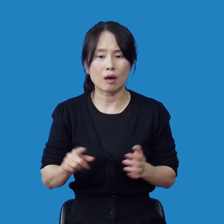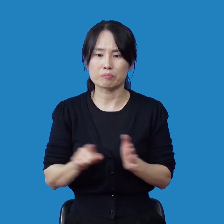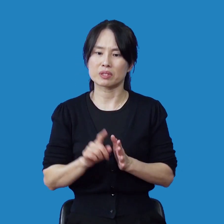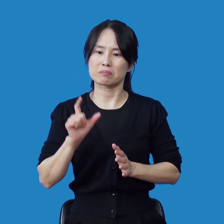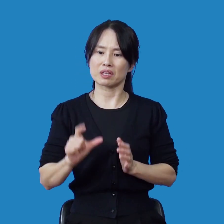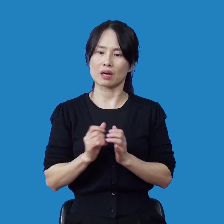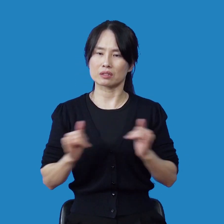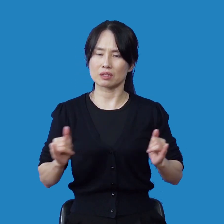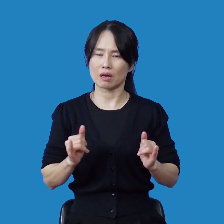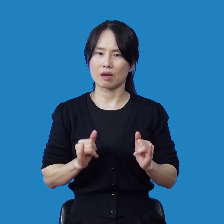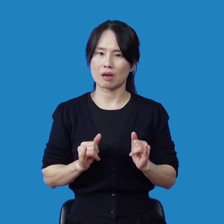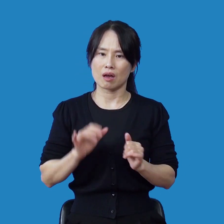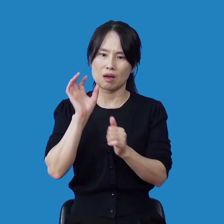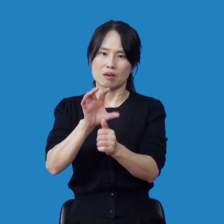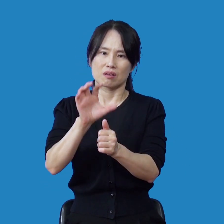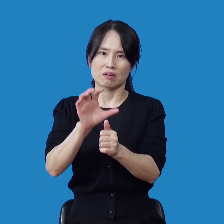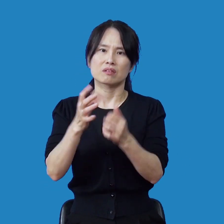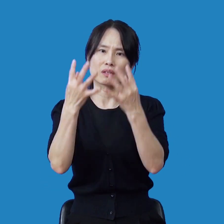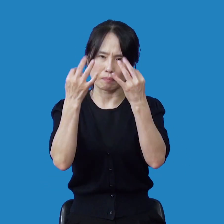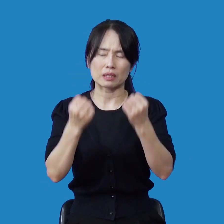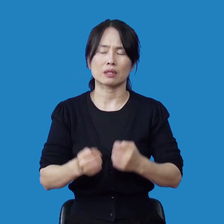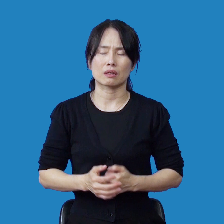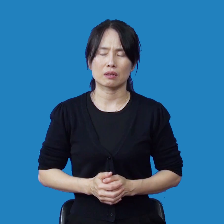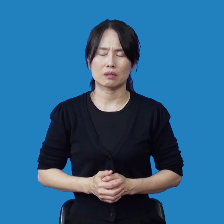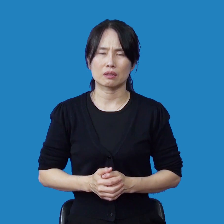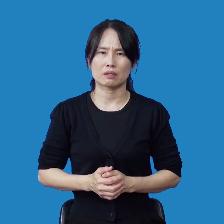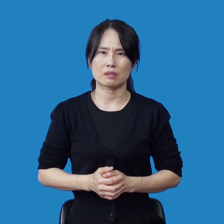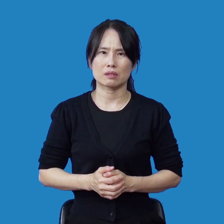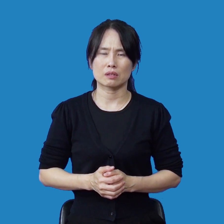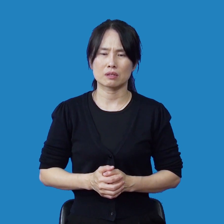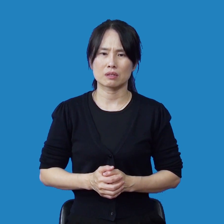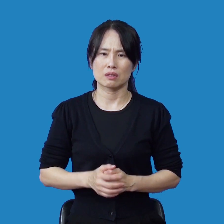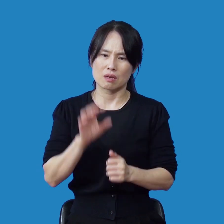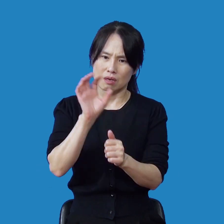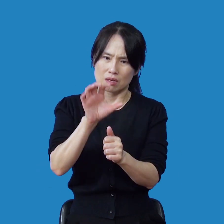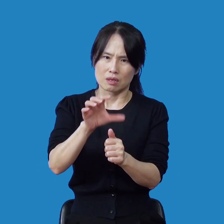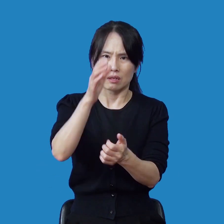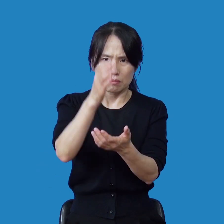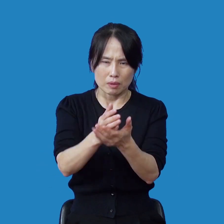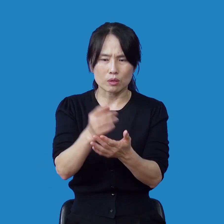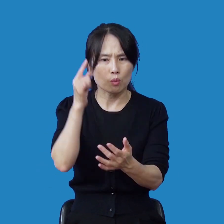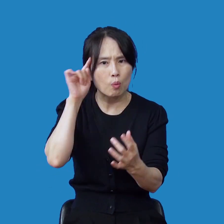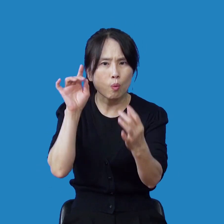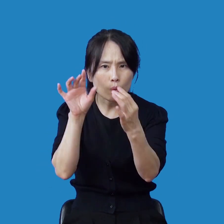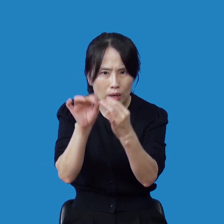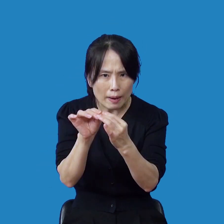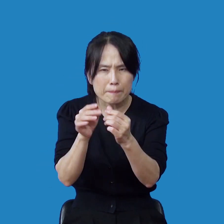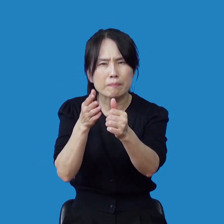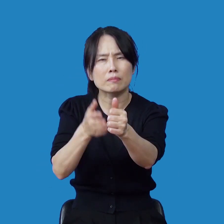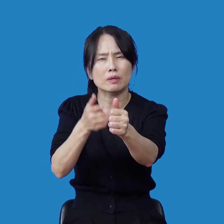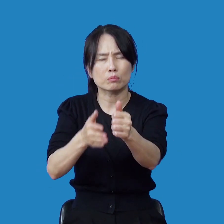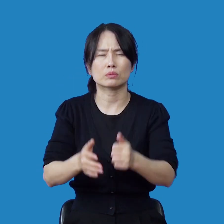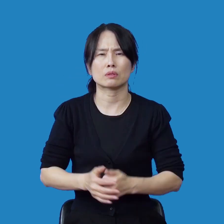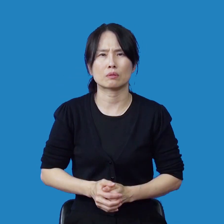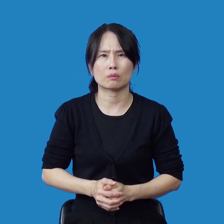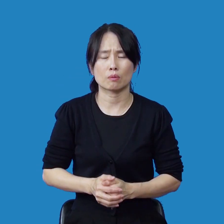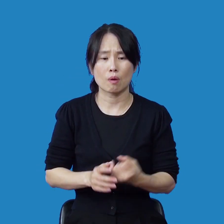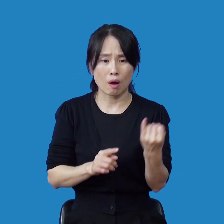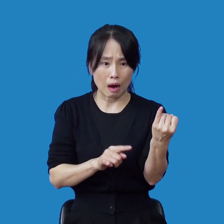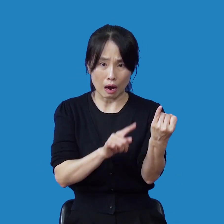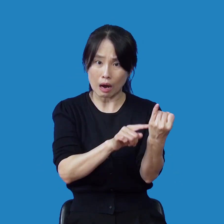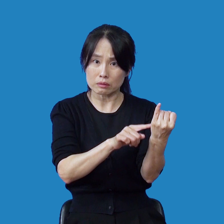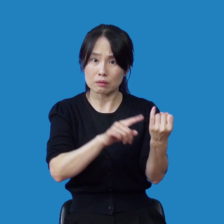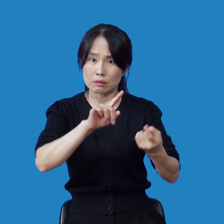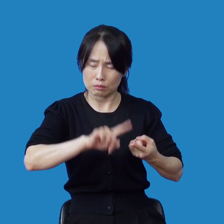그럴 가능성이 많습니다. 핀잔이 아니고 공감을 해야 합니다. 아내에 대해서도 당신